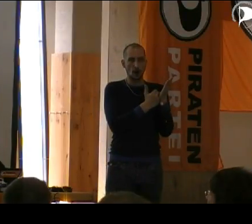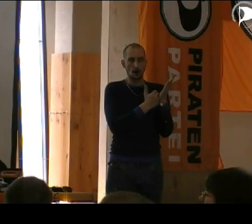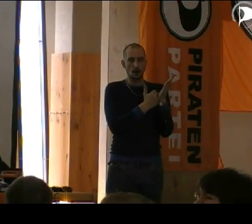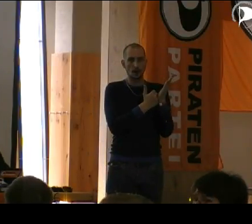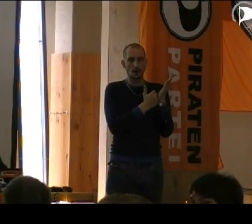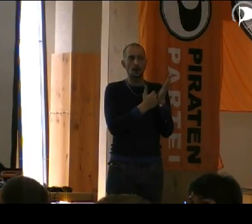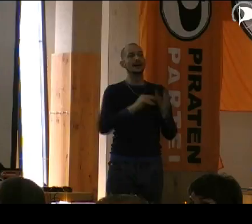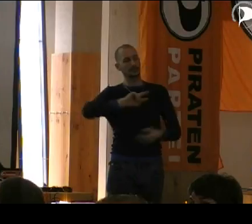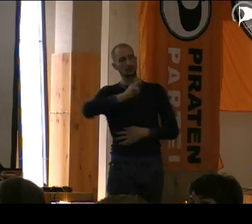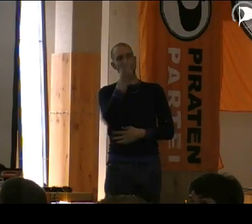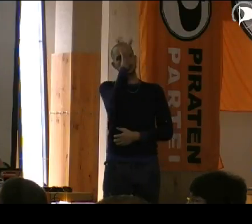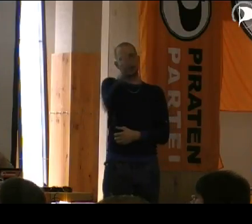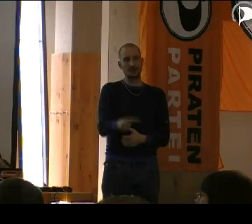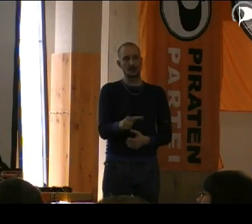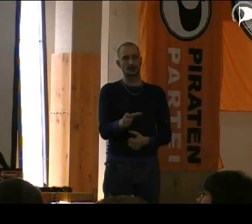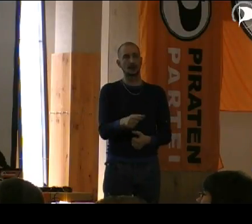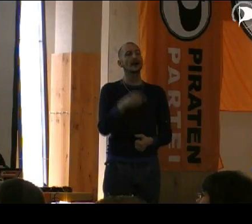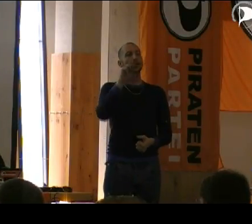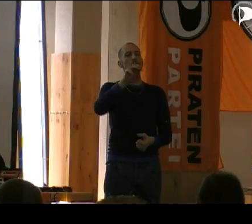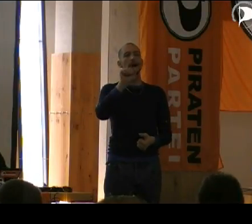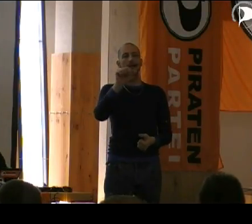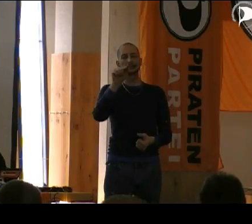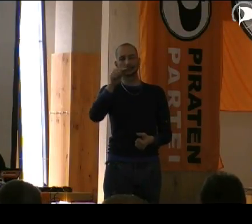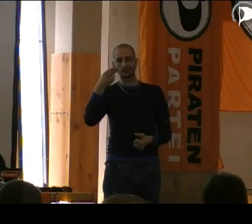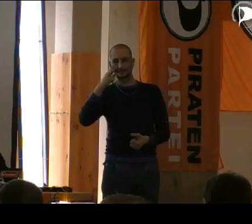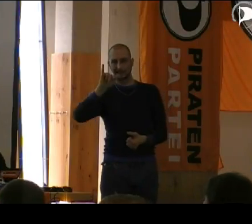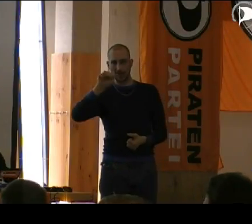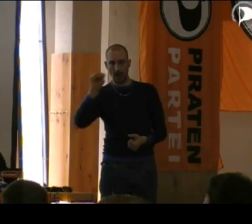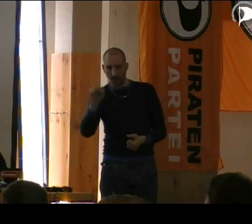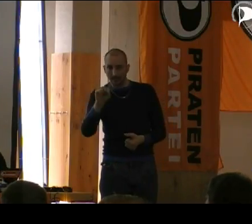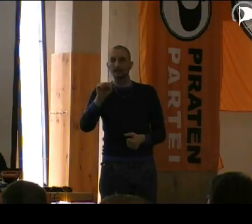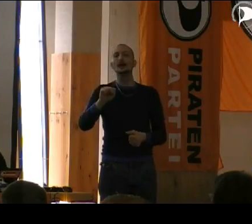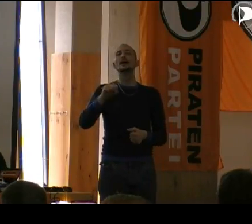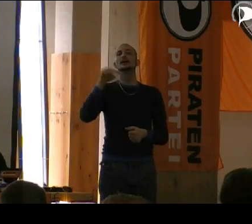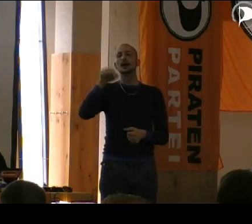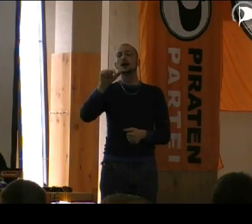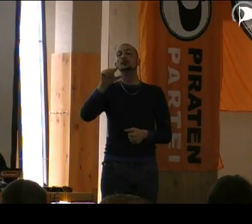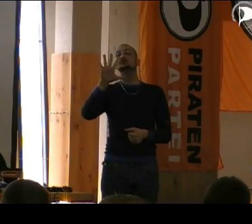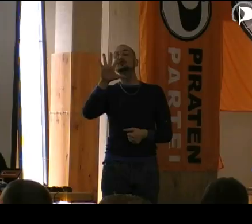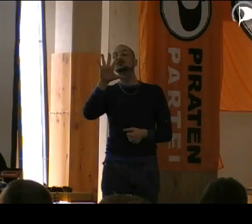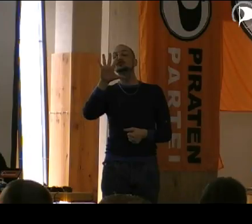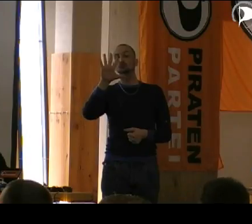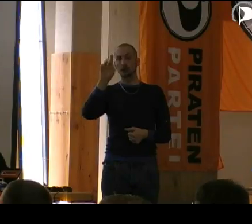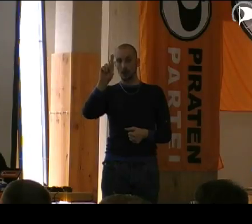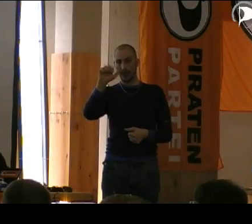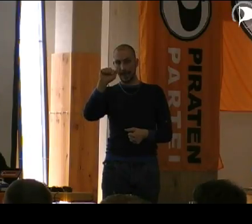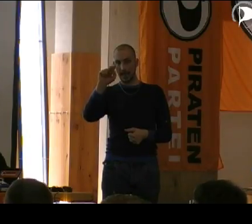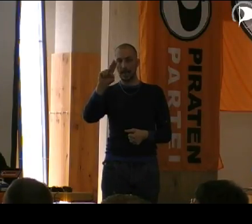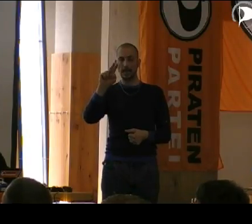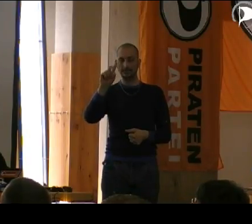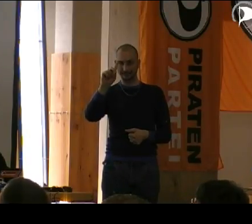an die daten in kürze kontaktiert startet der das museums mäßig da